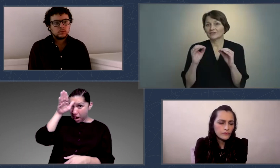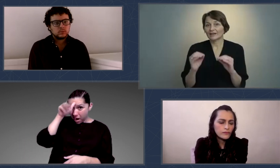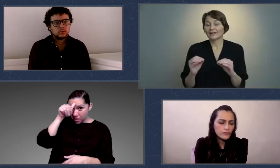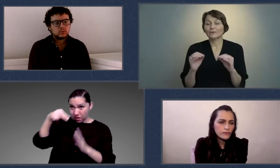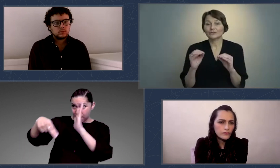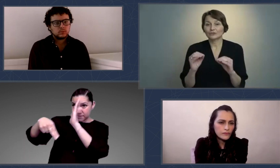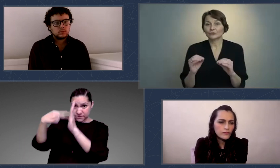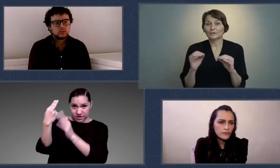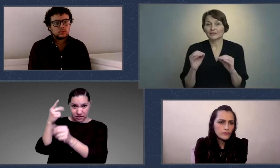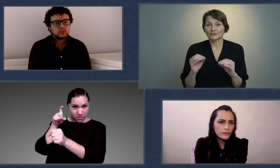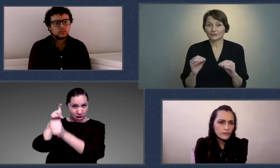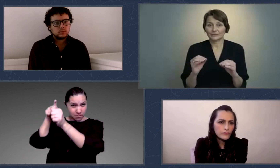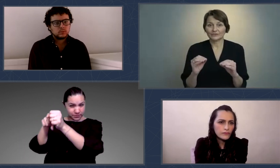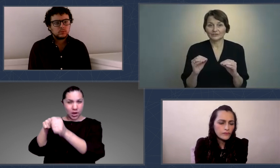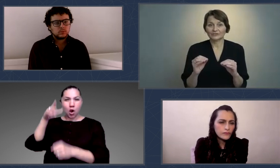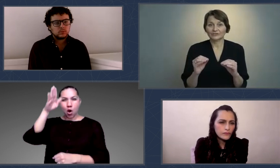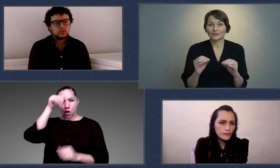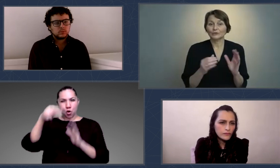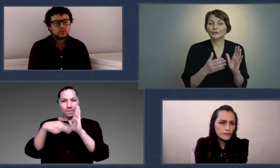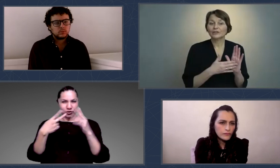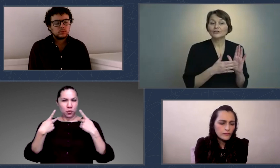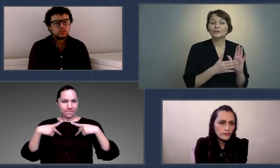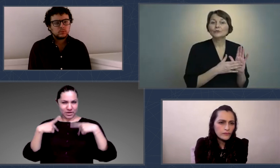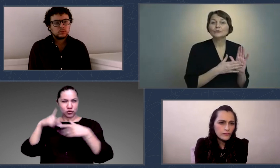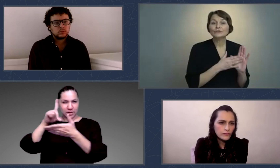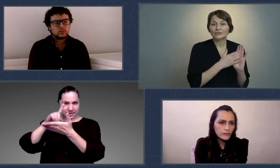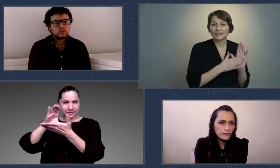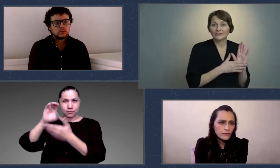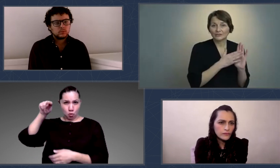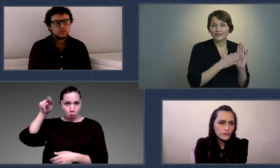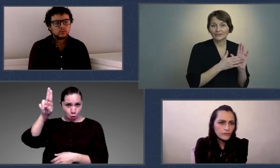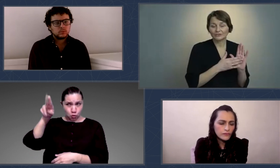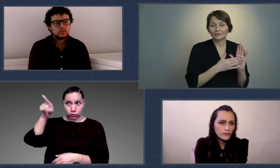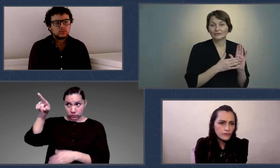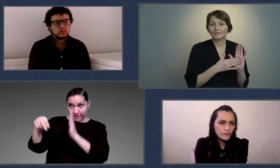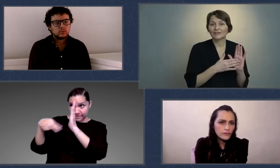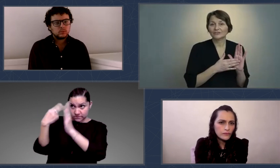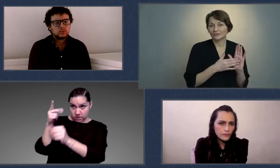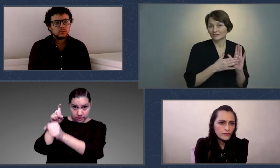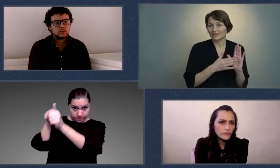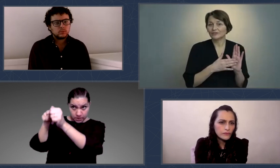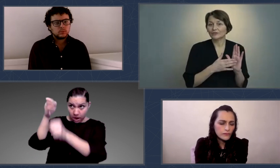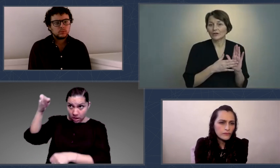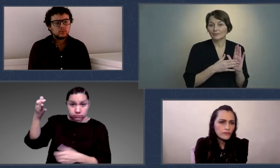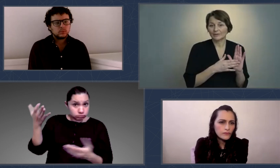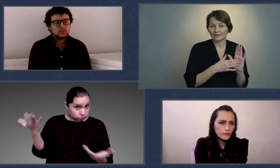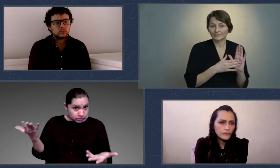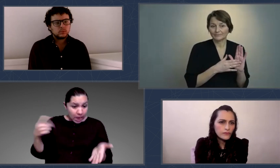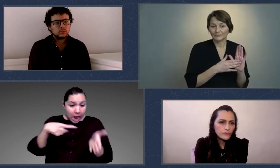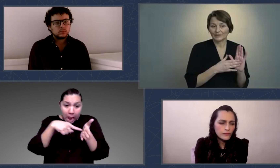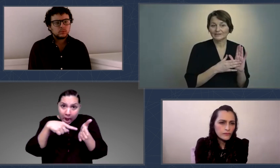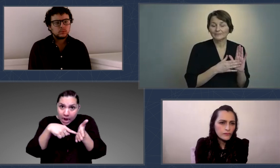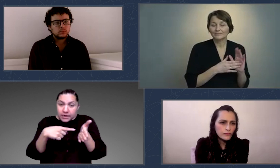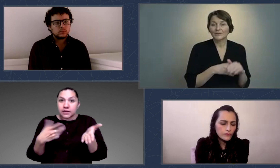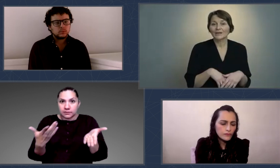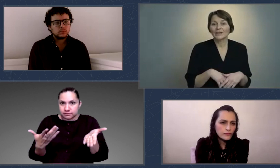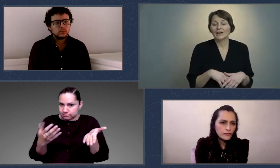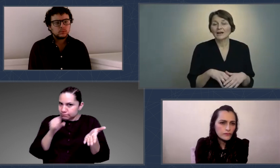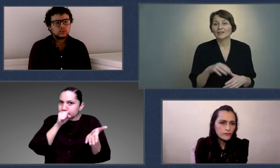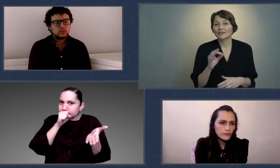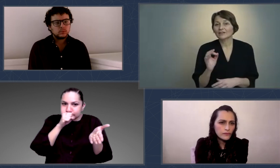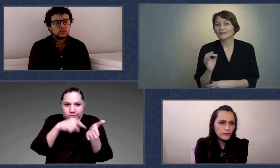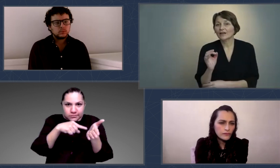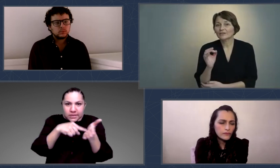services discapacidad. should be Y made aquí dice que accessible todos los through servicios públicos professional deben sign ser language accesibles interpreters.